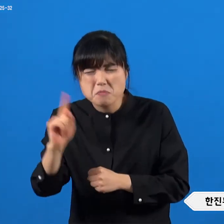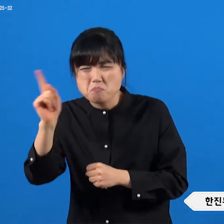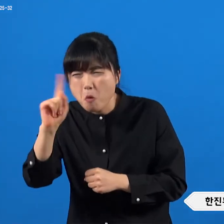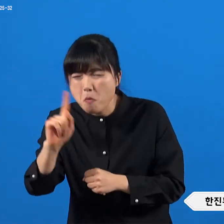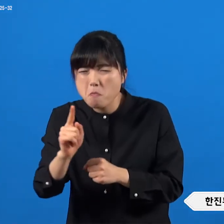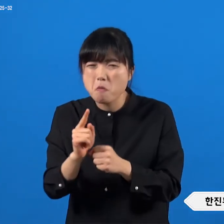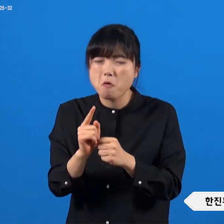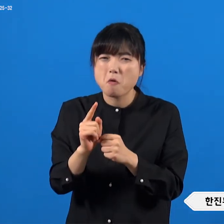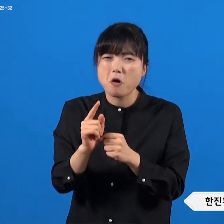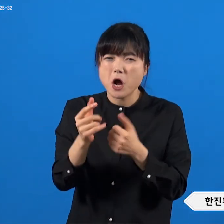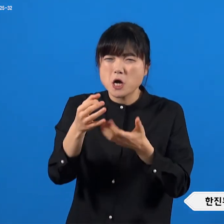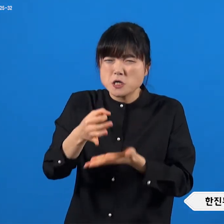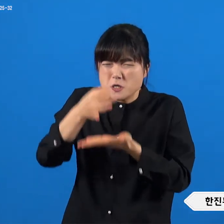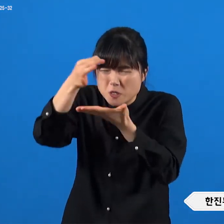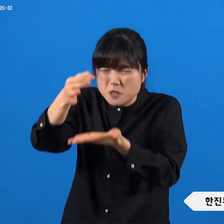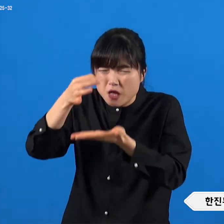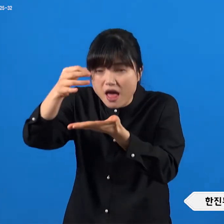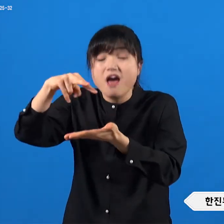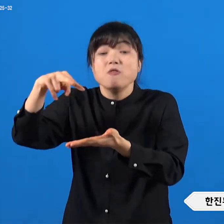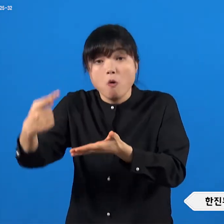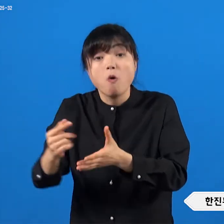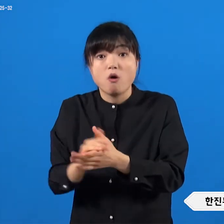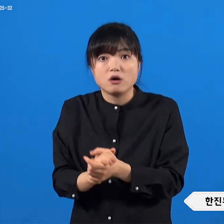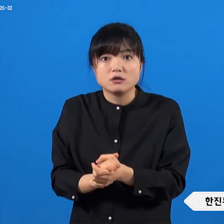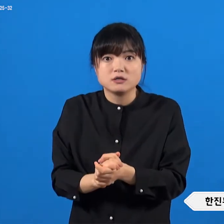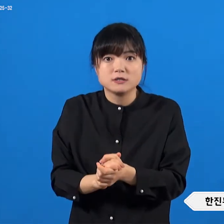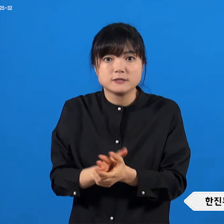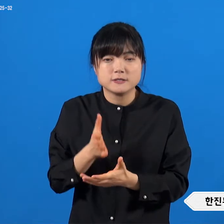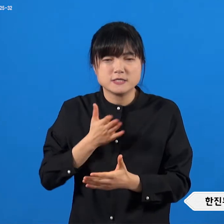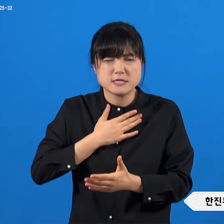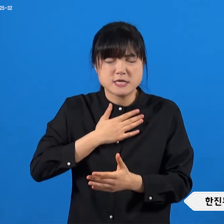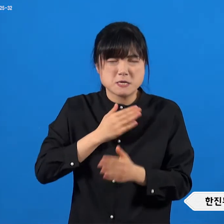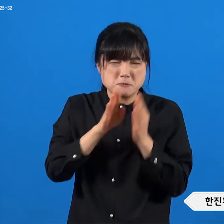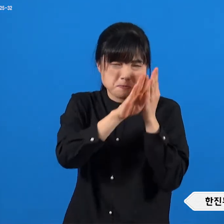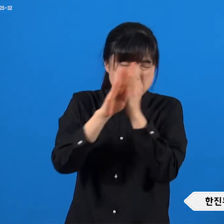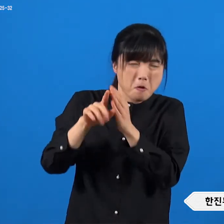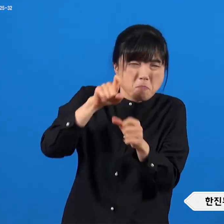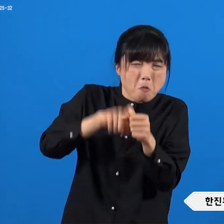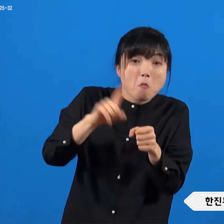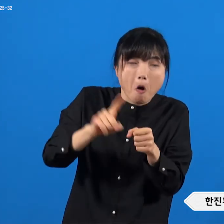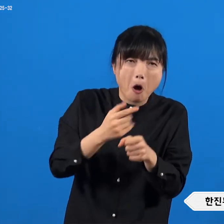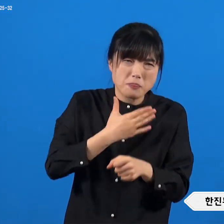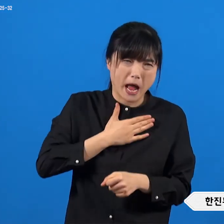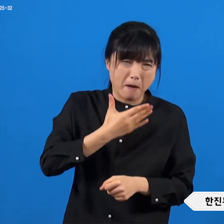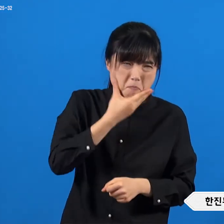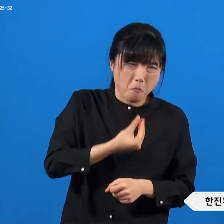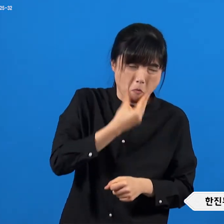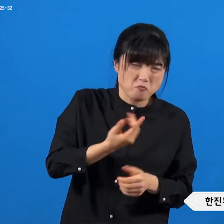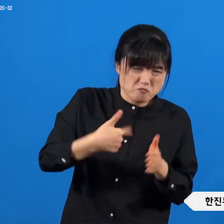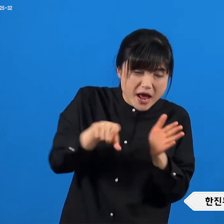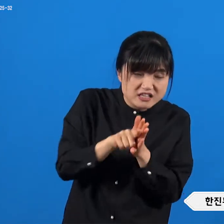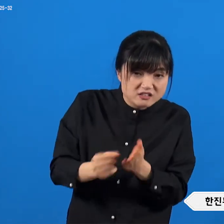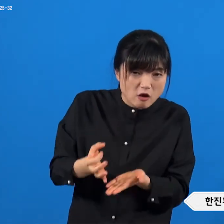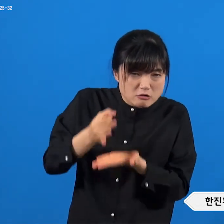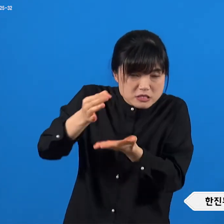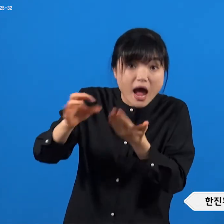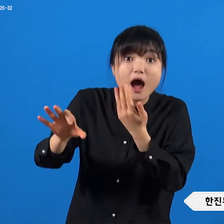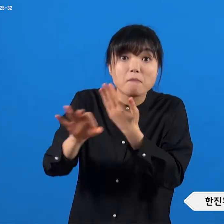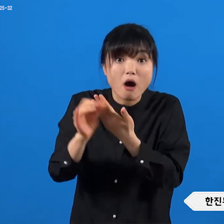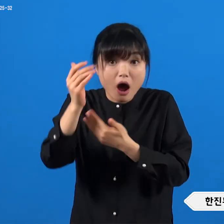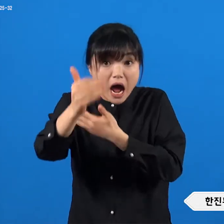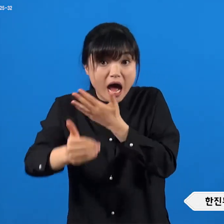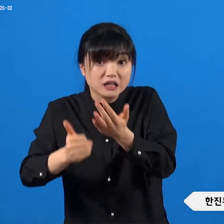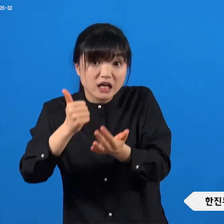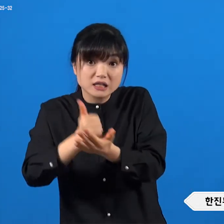우리가 아무리 연보를 많이 바쳐도 순전히 내가 복받기 위해서 계산적으로